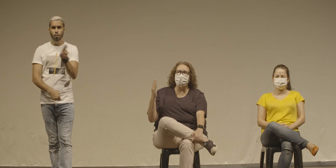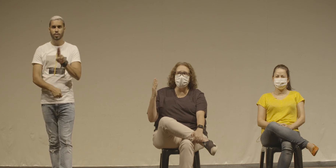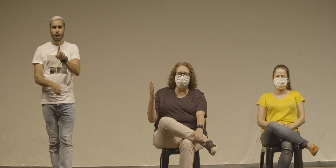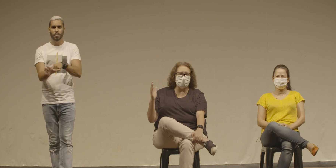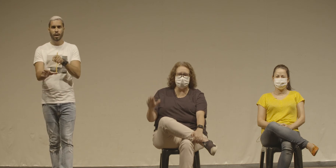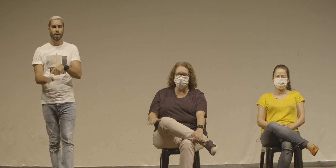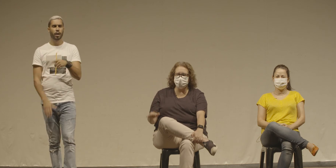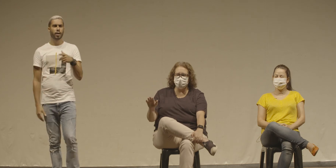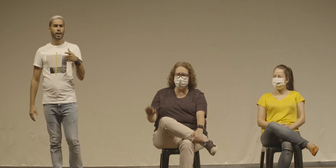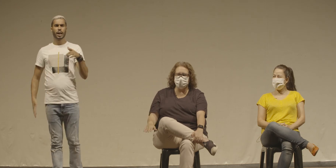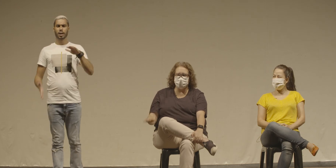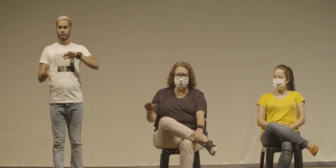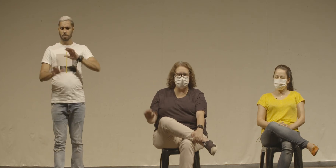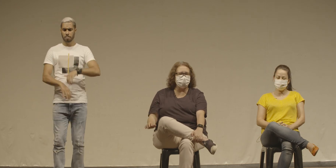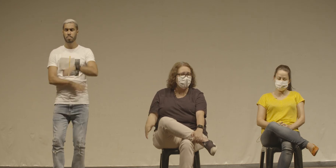tem muito